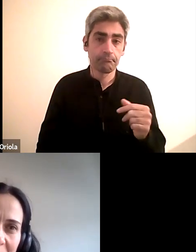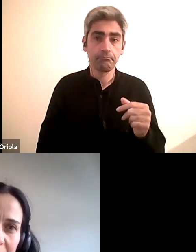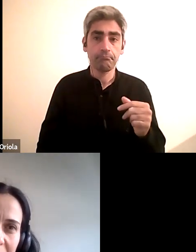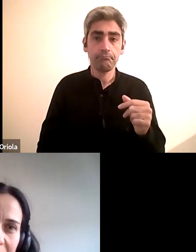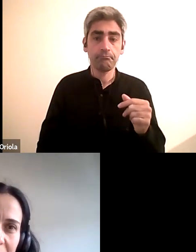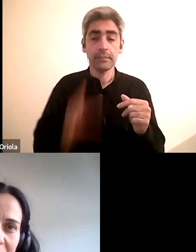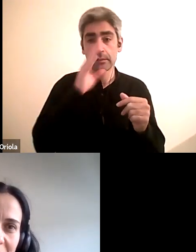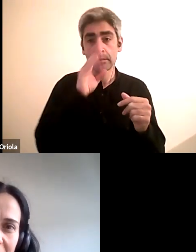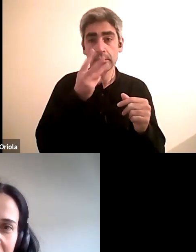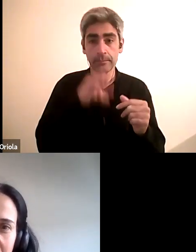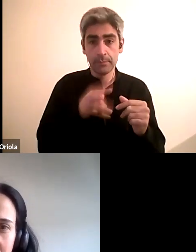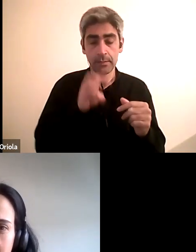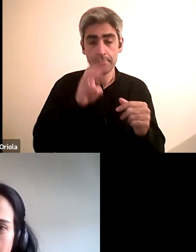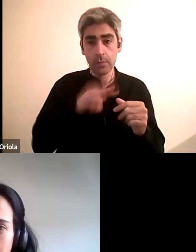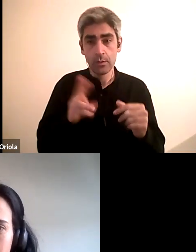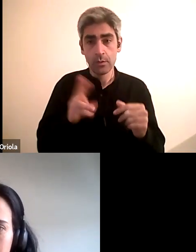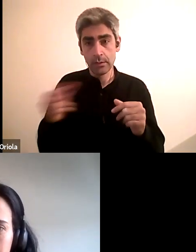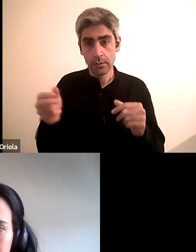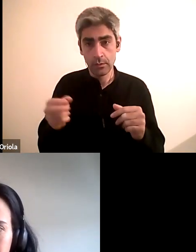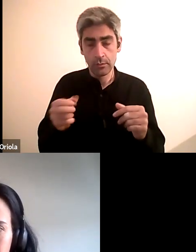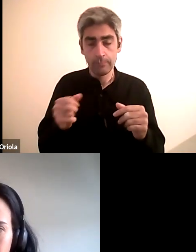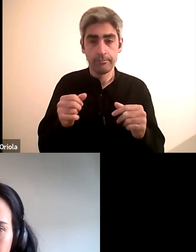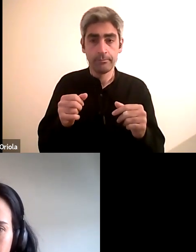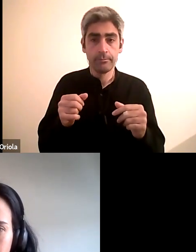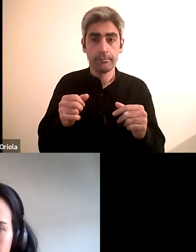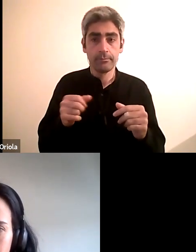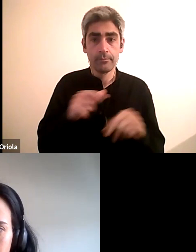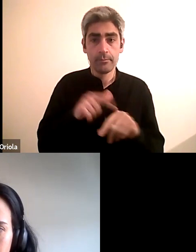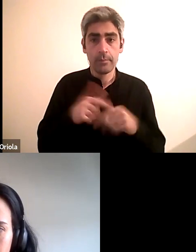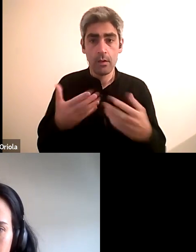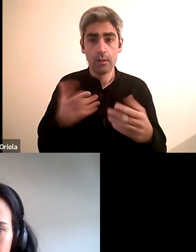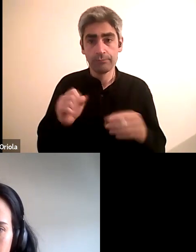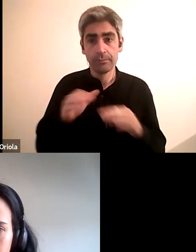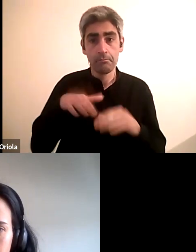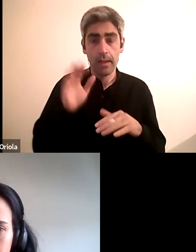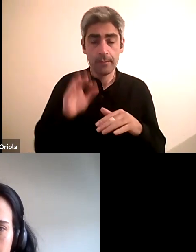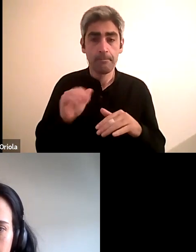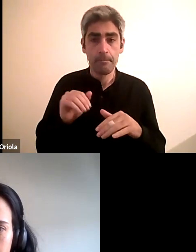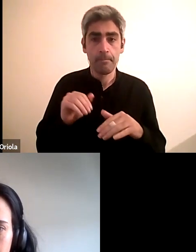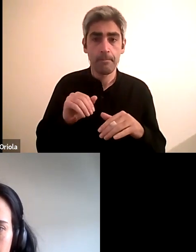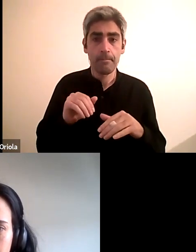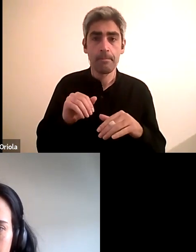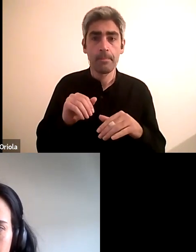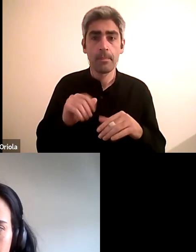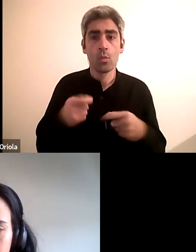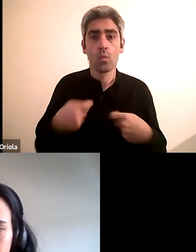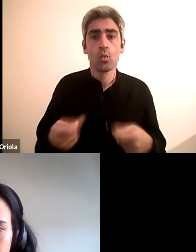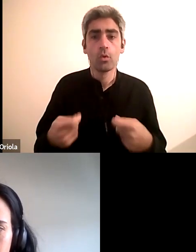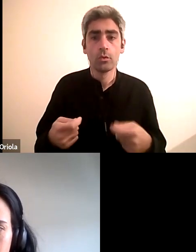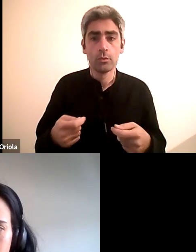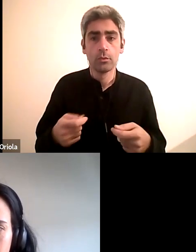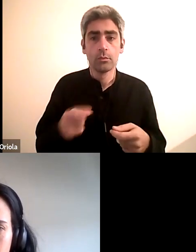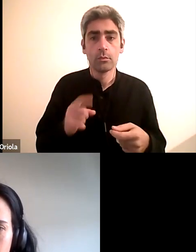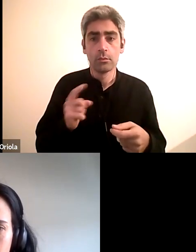se 3 mil milhões de euros, que hoje possivelmente são mais, de custos, não